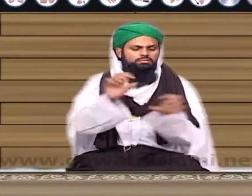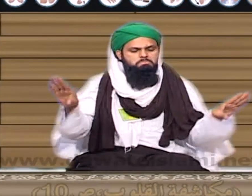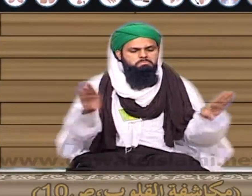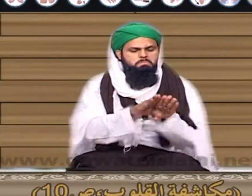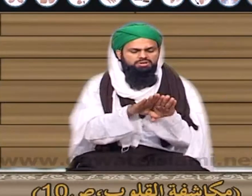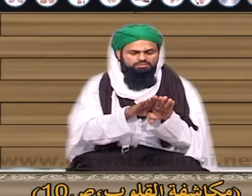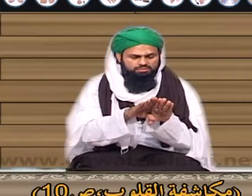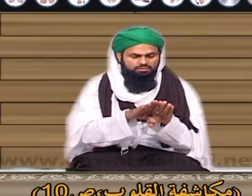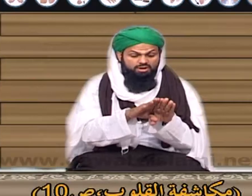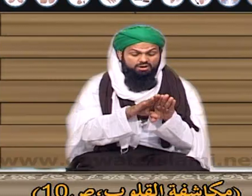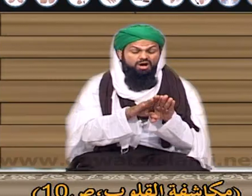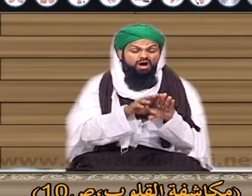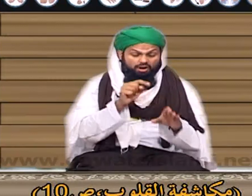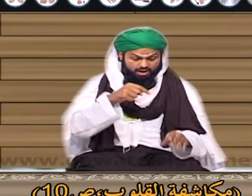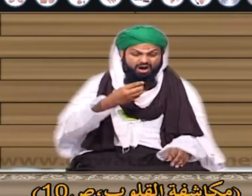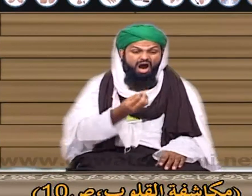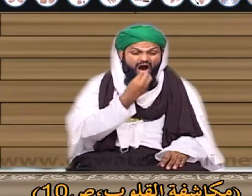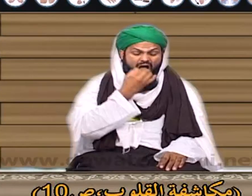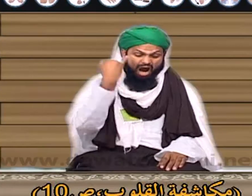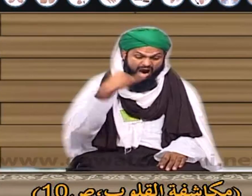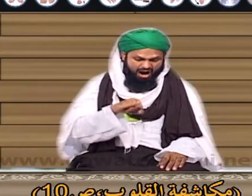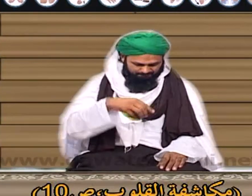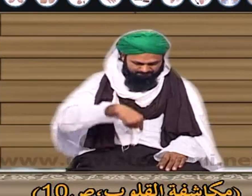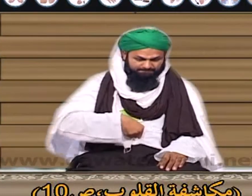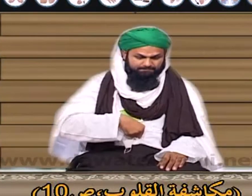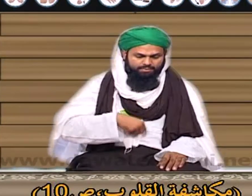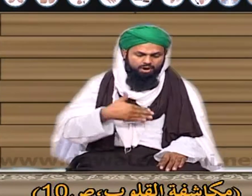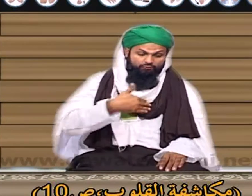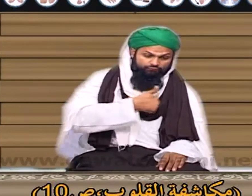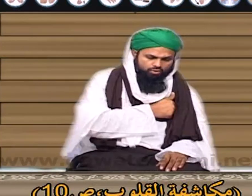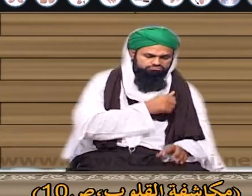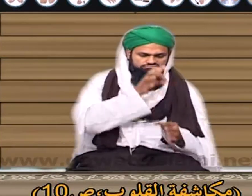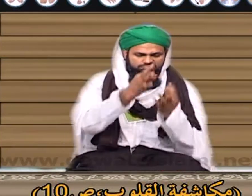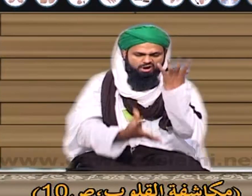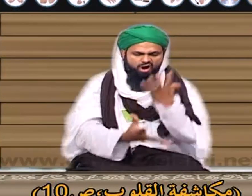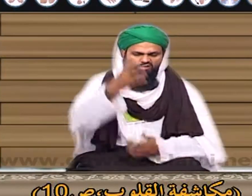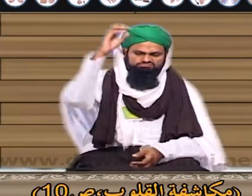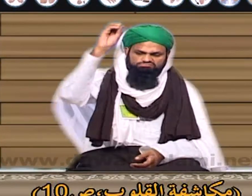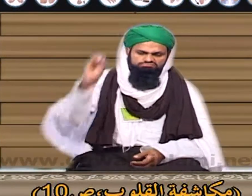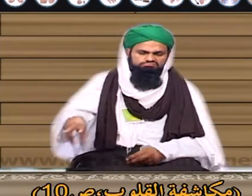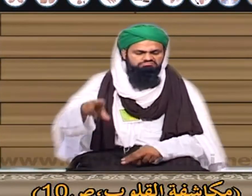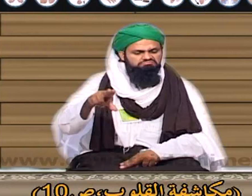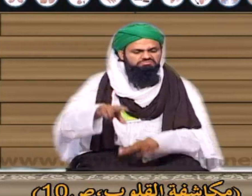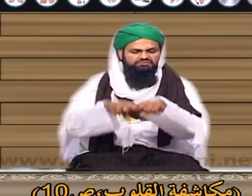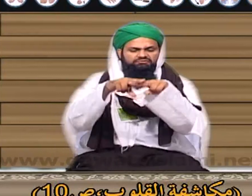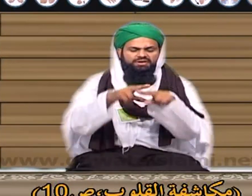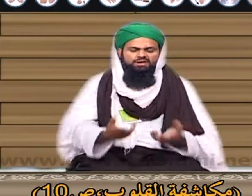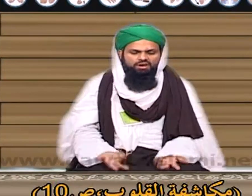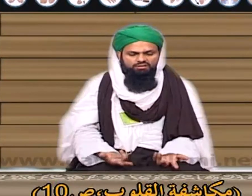اس حال میں کہ وہ لقمہ اس کے پیٹ میں موجود ہے، اگر یہ مر گیا تو جہنم میں داخل کر دیا جائے گا، نعوذ باللہ